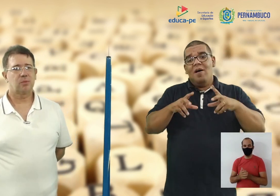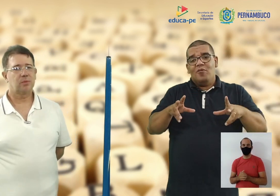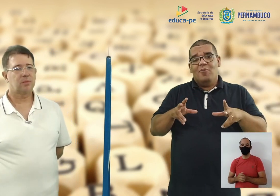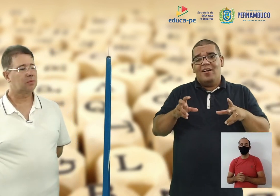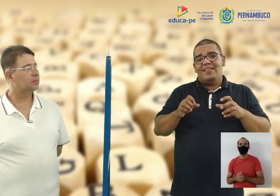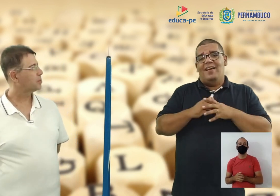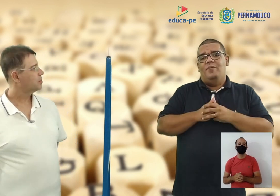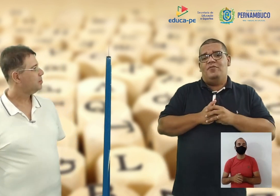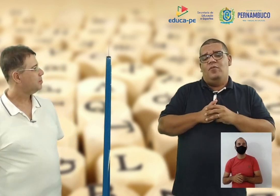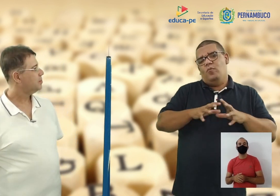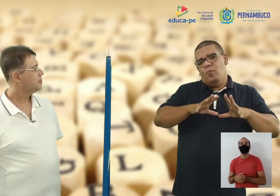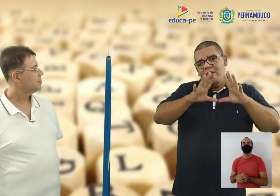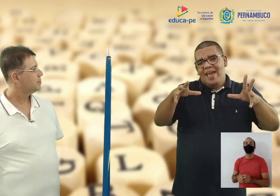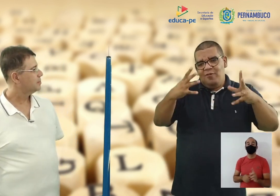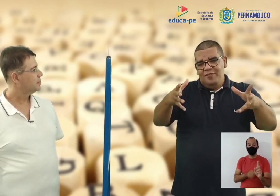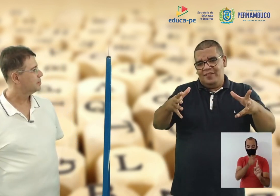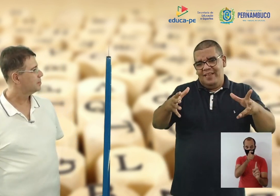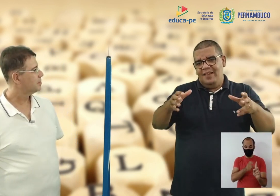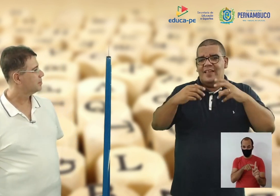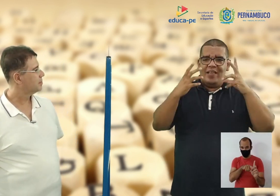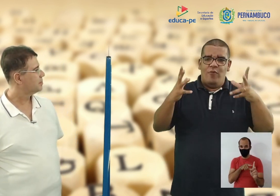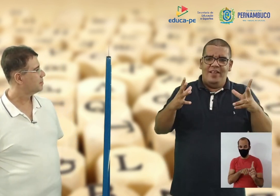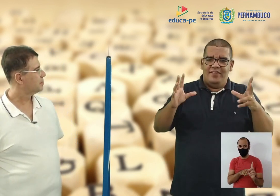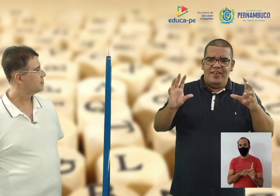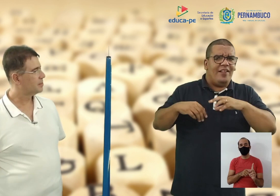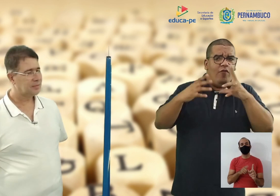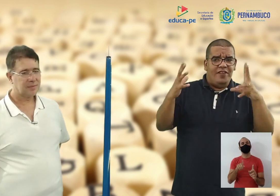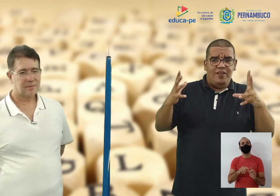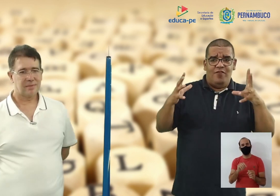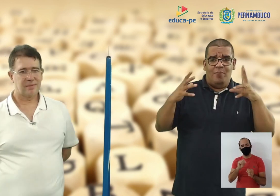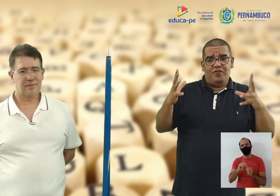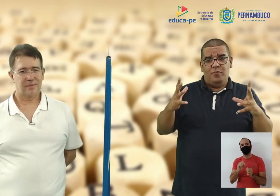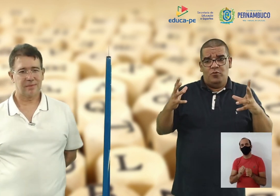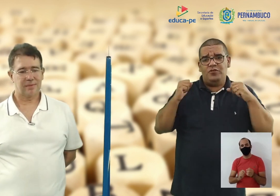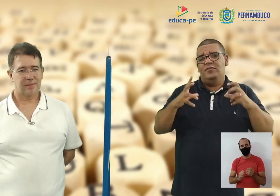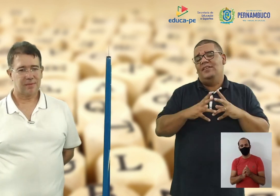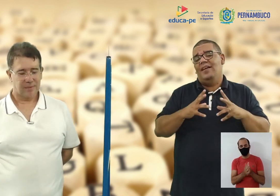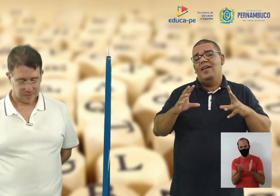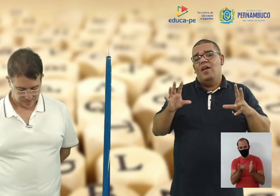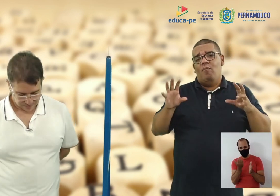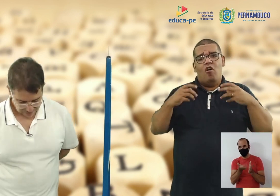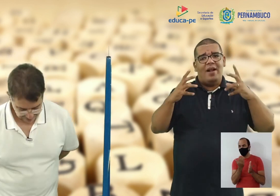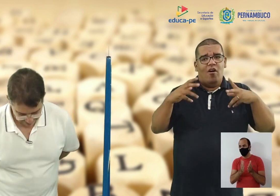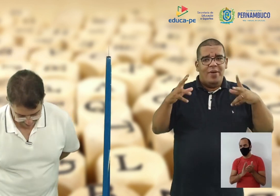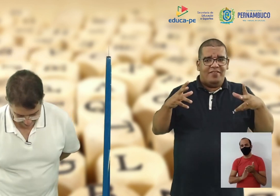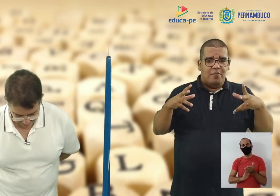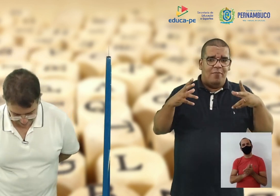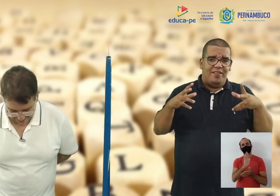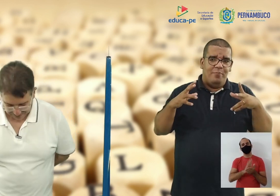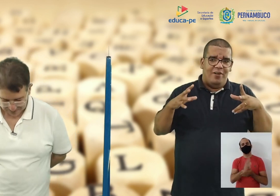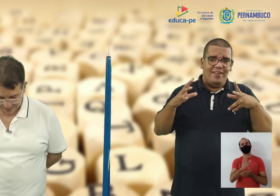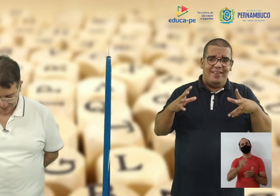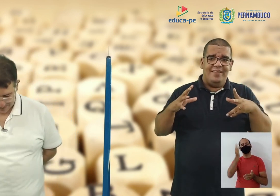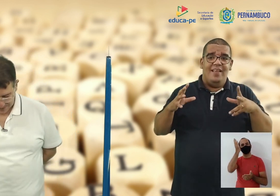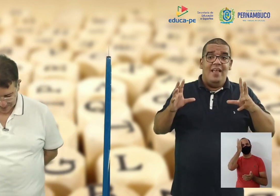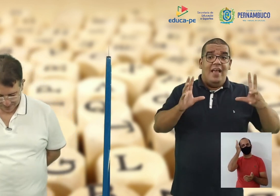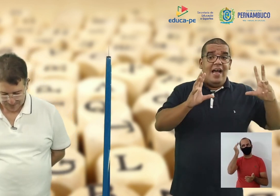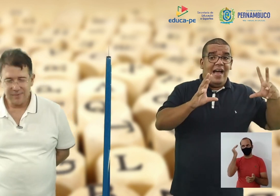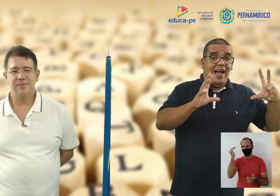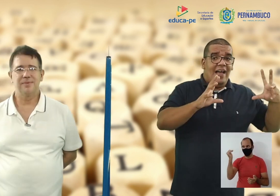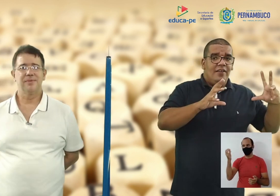O Mauro Mota, pessoal, o primeiro livro dele, né, que é o Elegias, talvez o livro mais famoso, né? Uma obra realmente extremamente